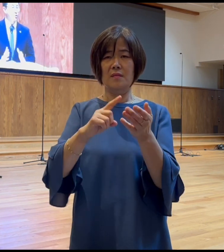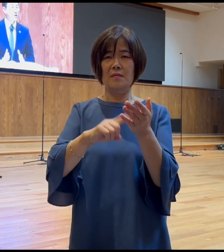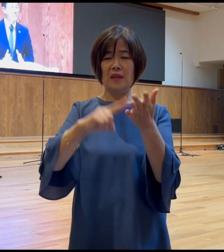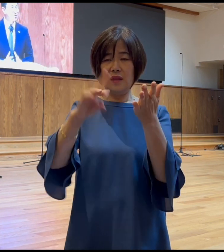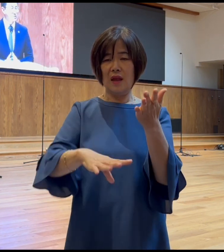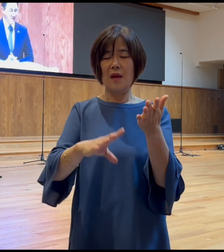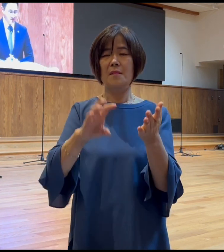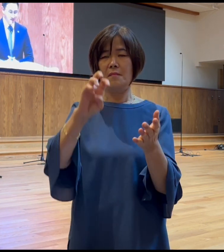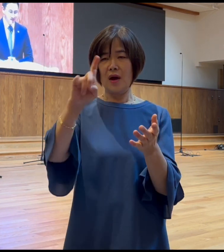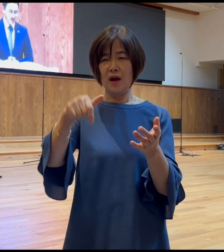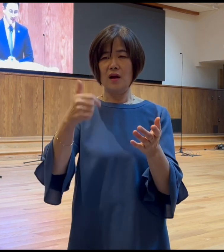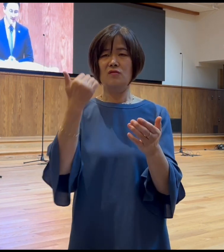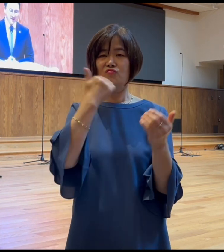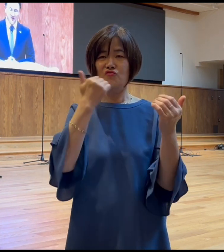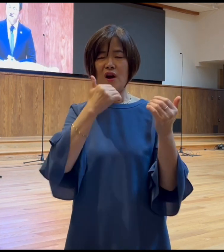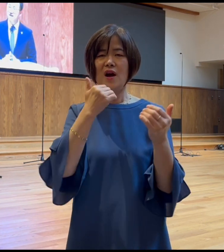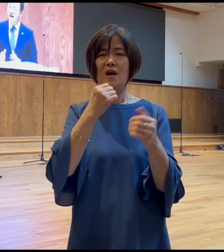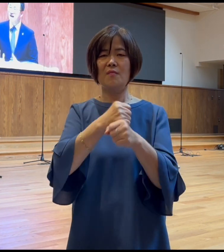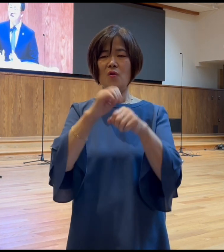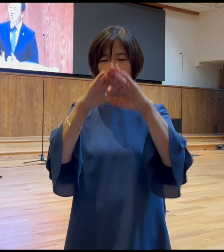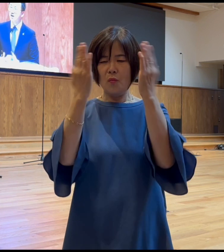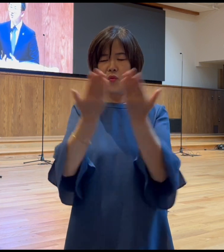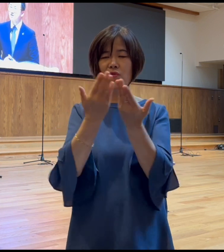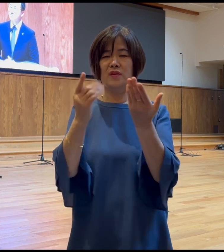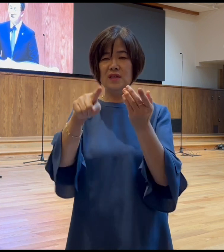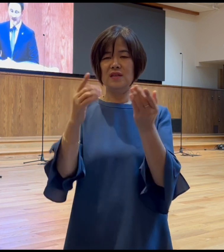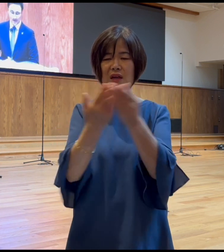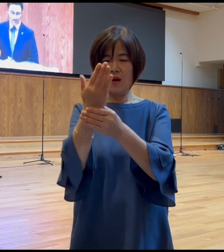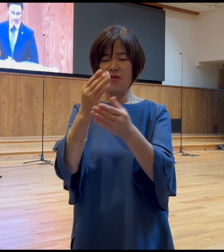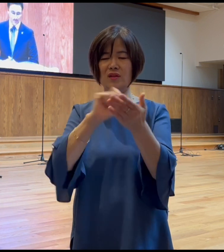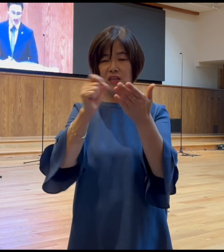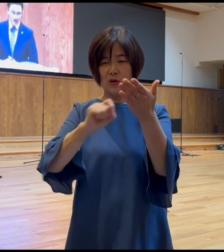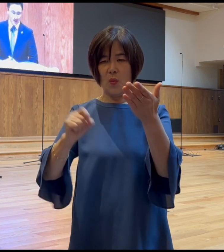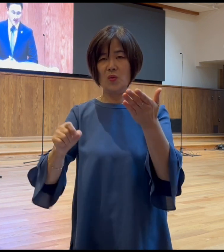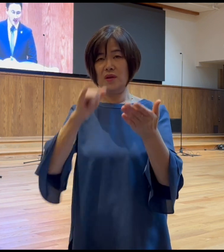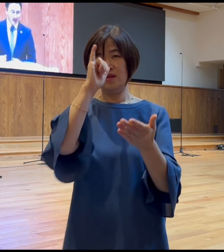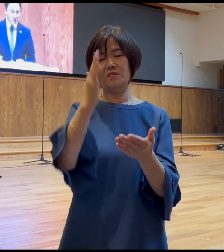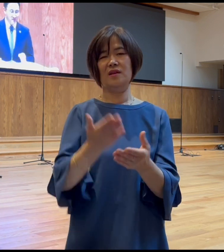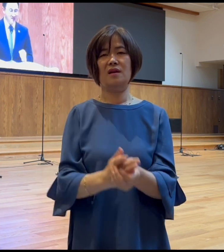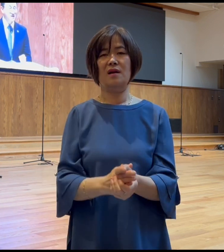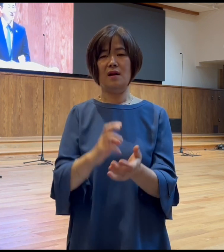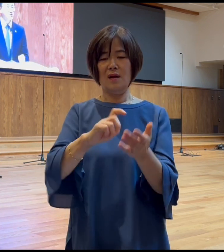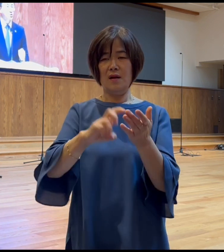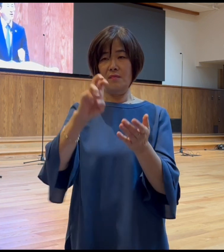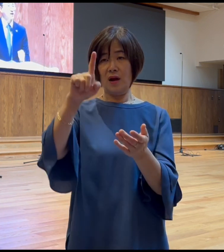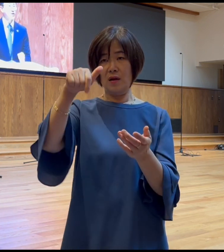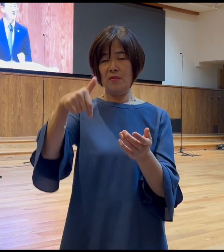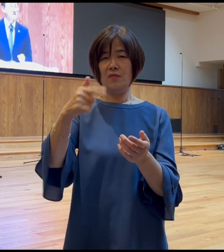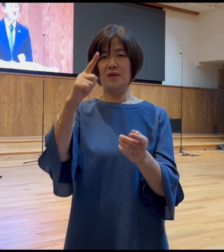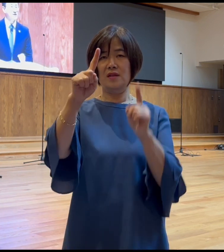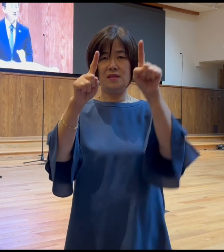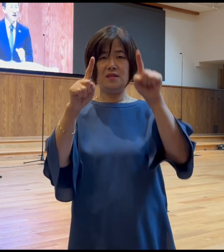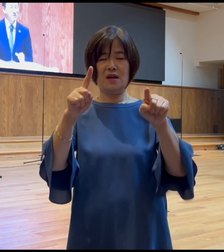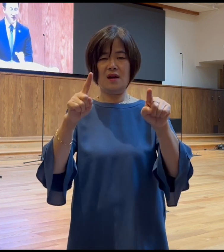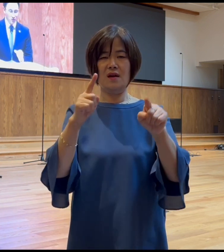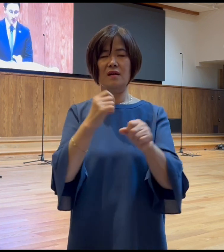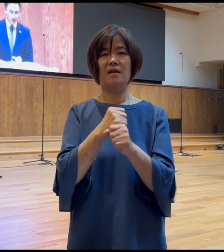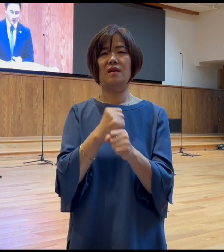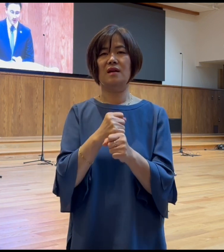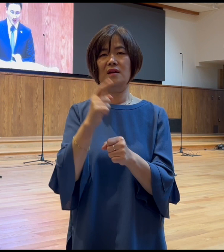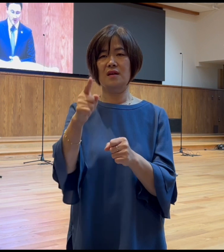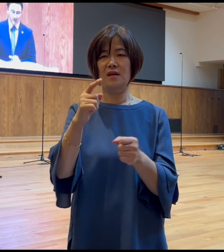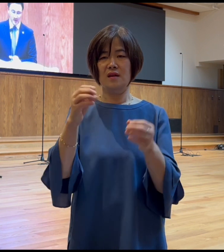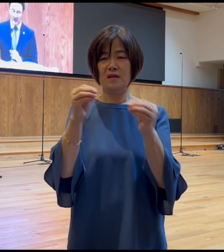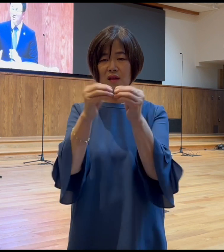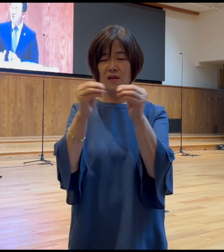누가복음, 공관복음에서는 이 사건을 다 기록하고 있습니다. 마가복음 1장을 소리라고 하는 이 단어의